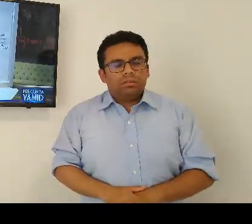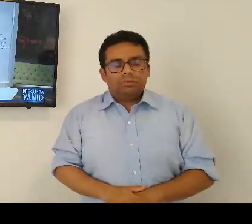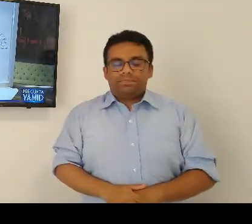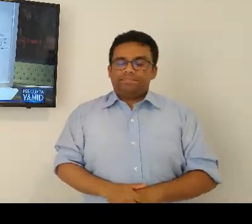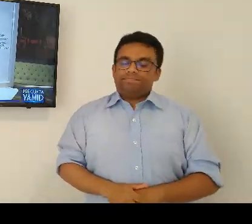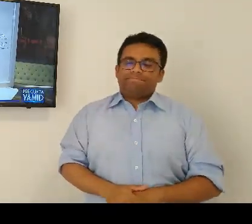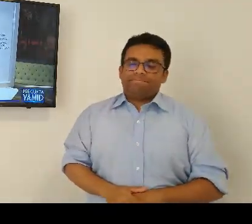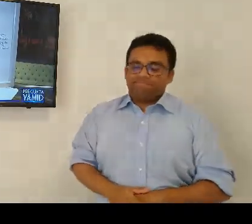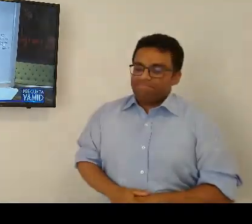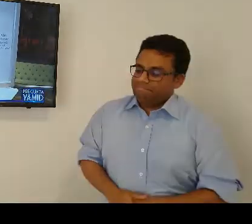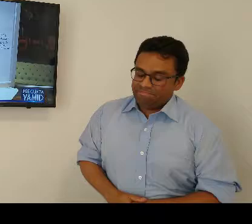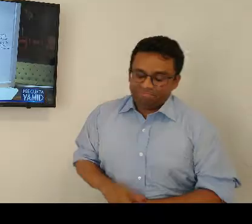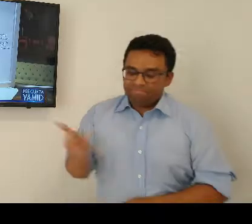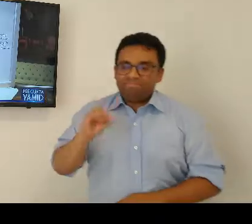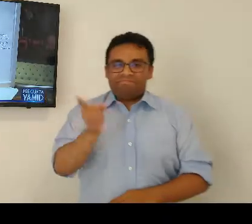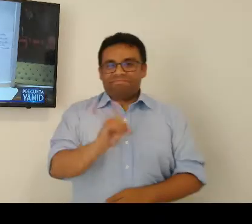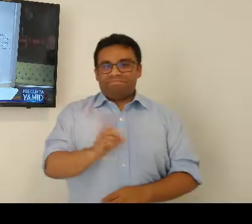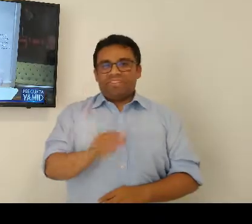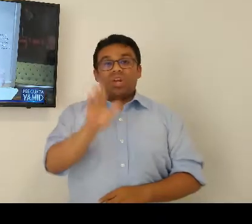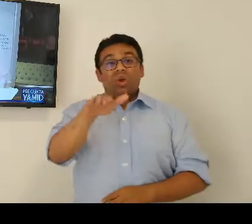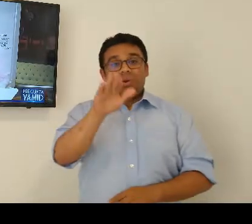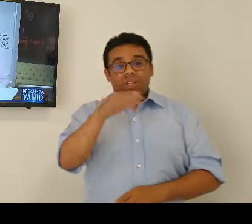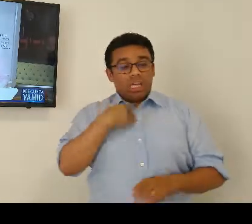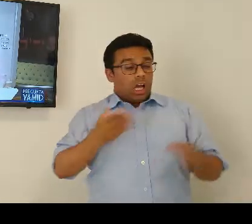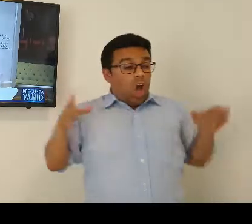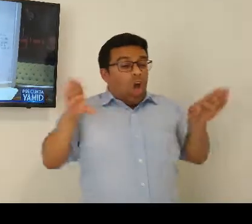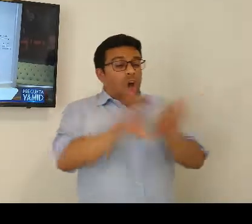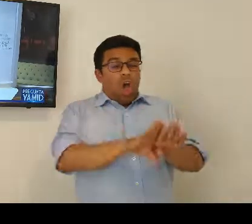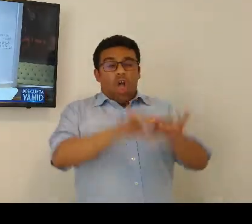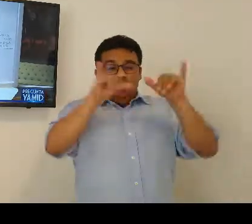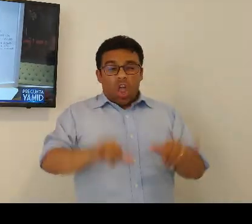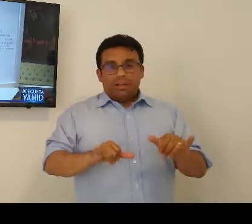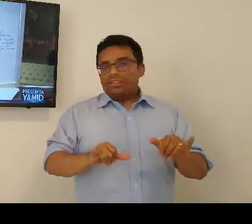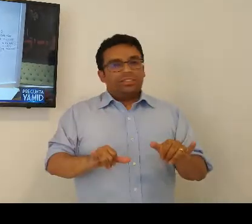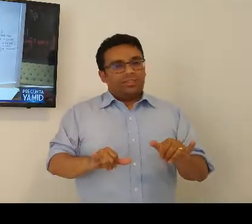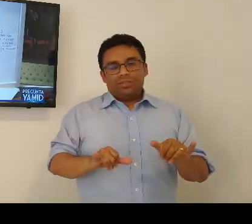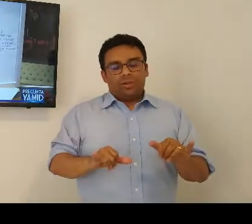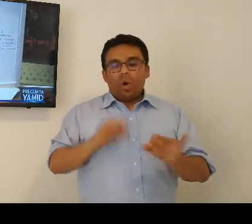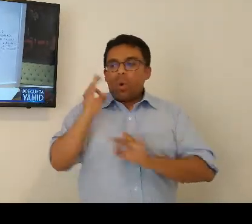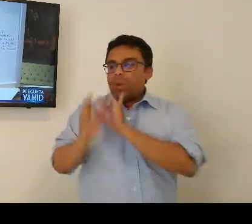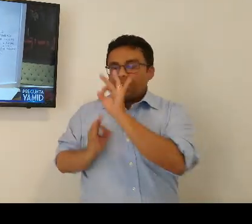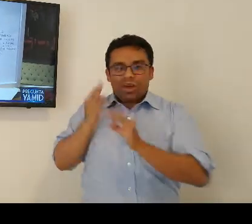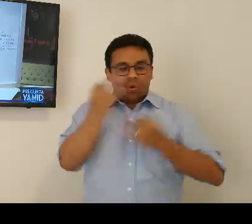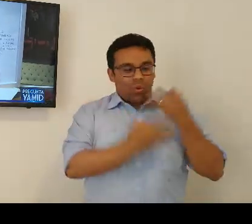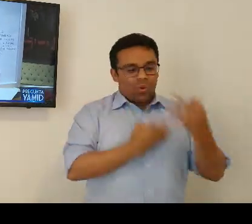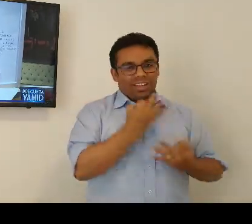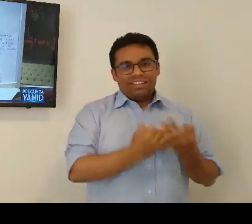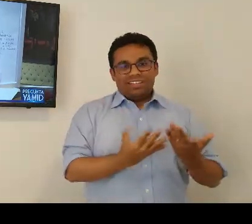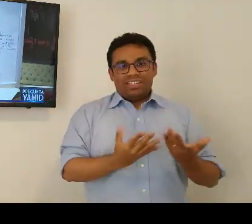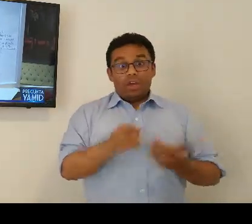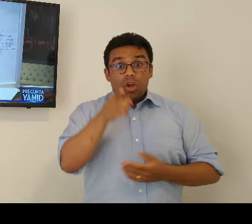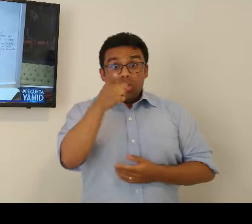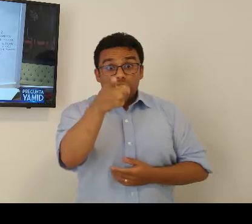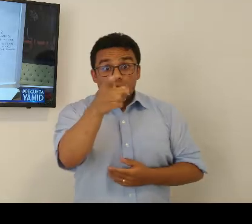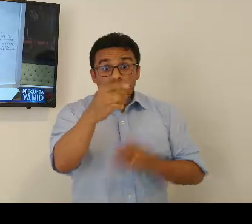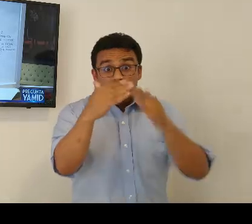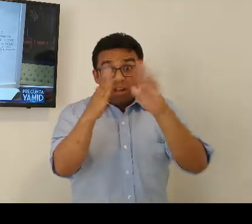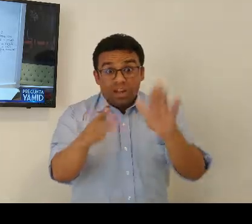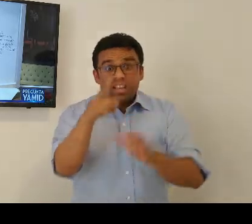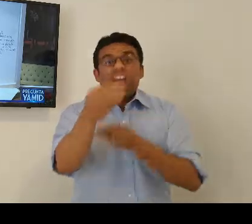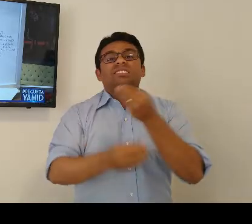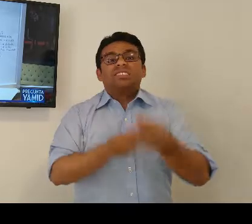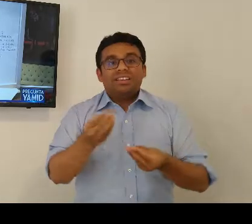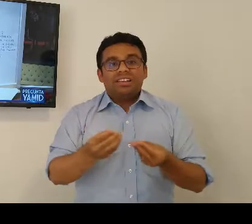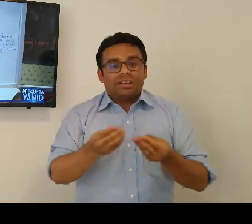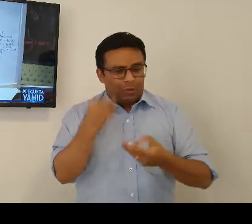De cuidado. No hablemos de encierro, David. Lo que tú estás haciendo en tu casa es cuidarte. Lo que toda Bogotá y